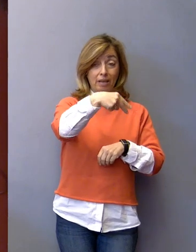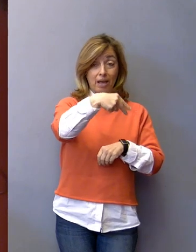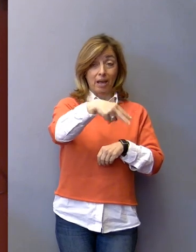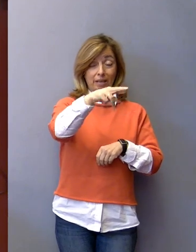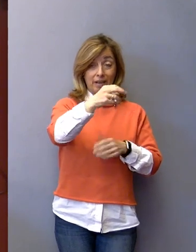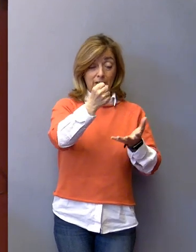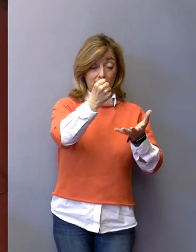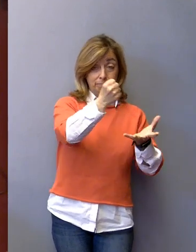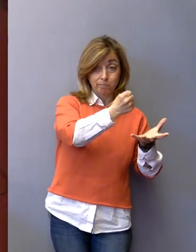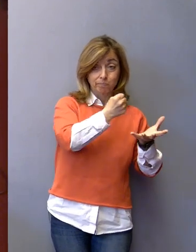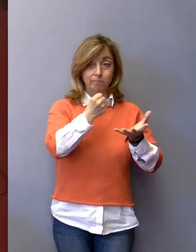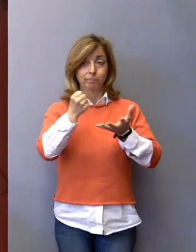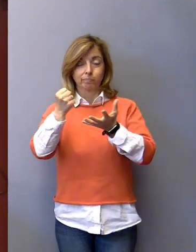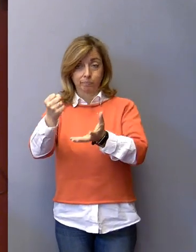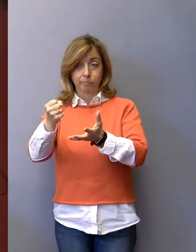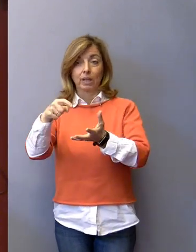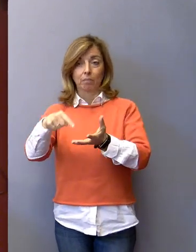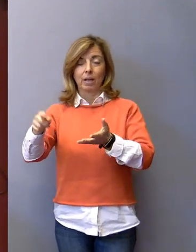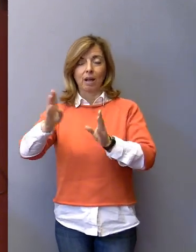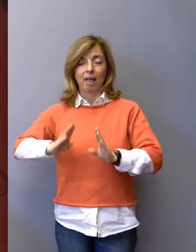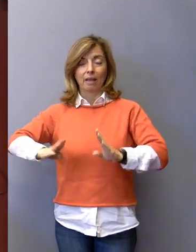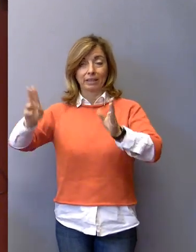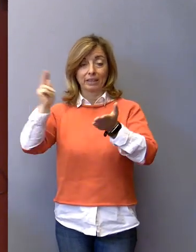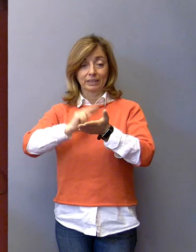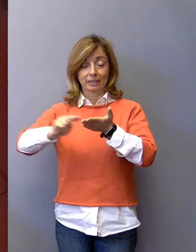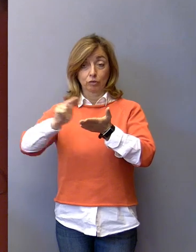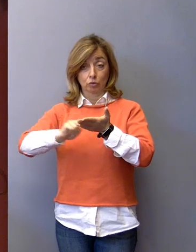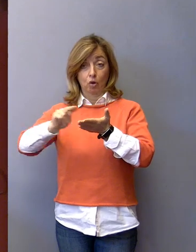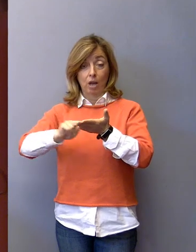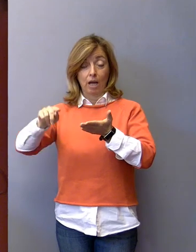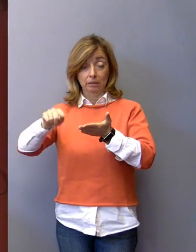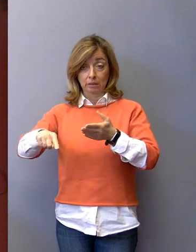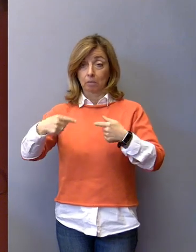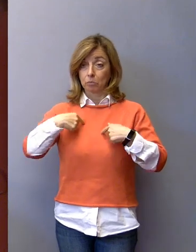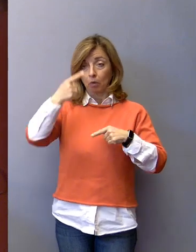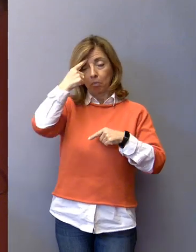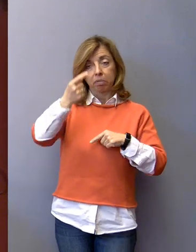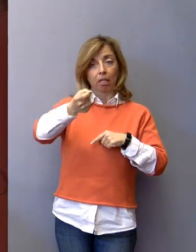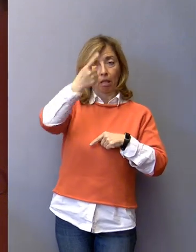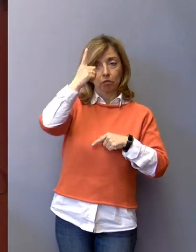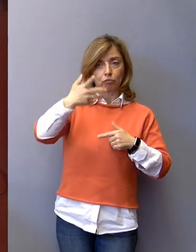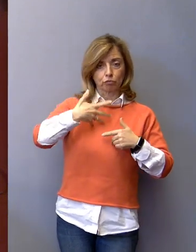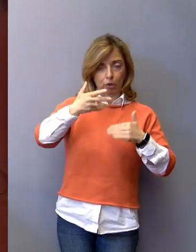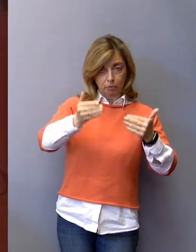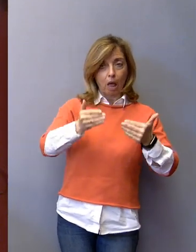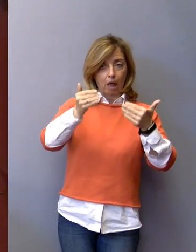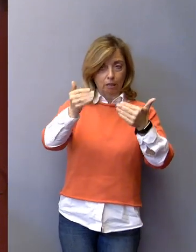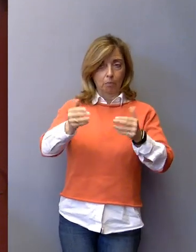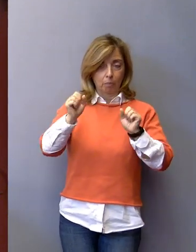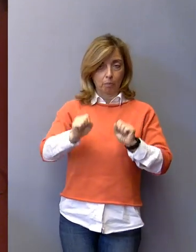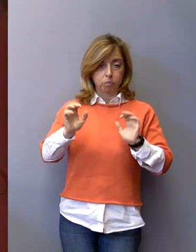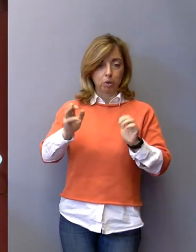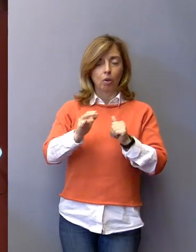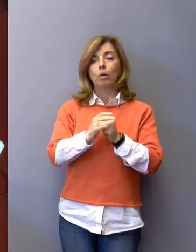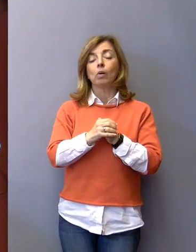nell'ambito dell'ordine del giorno del Partito Democratico quindi non me la sono inventata io viene dato correttamente atto che esiste grazie a Dio non